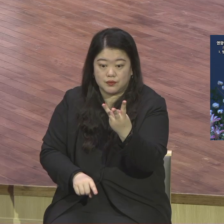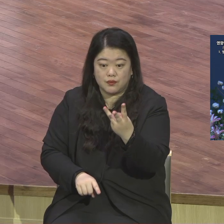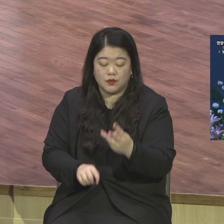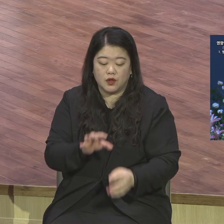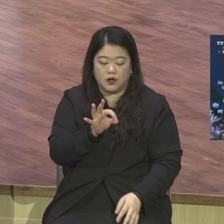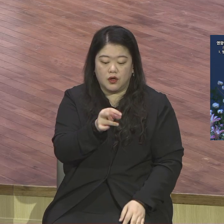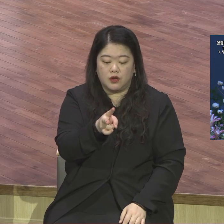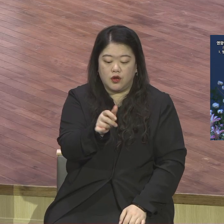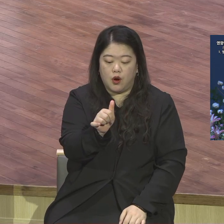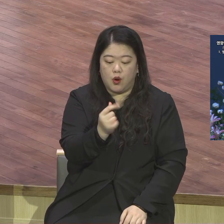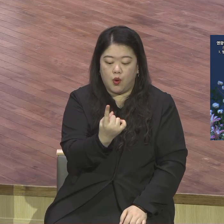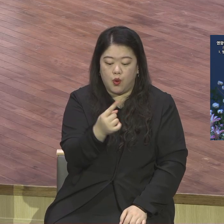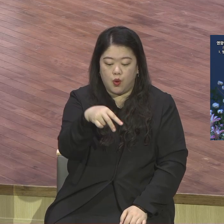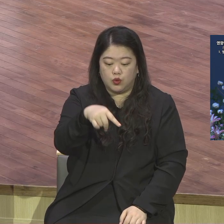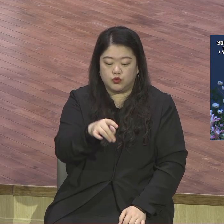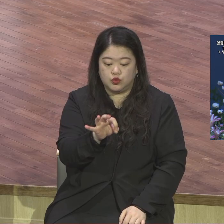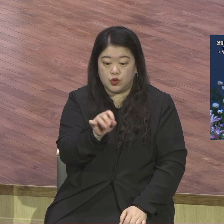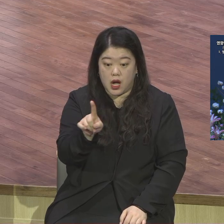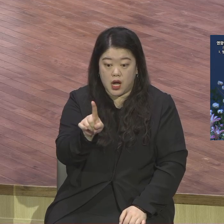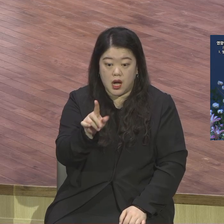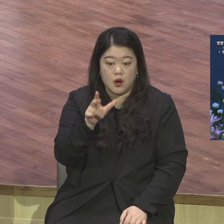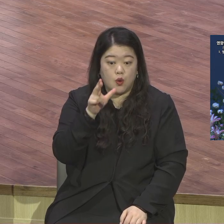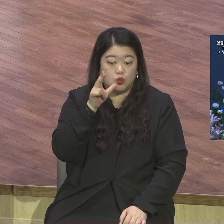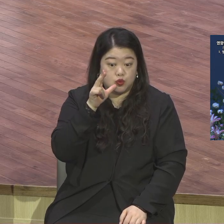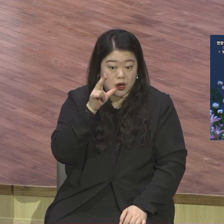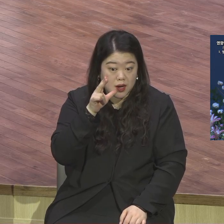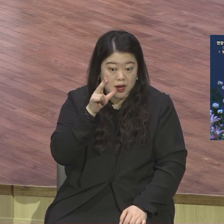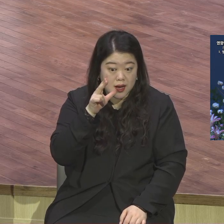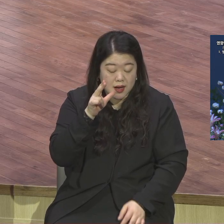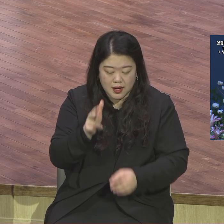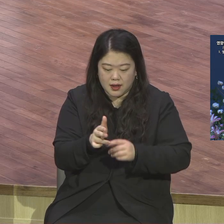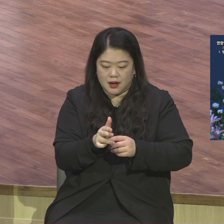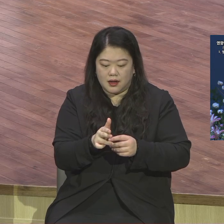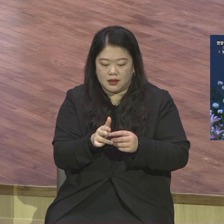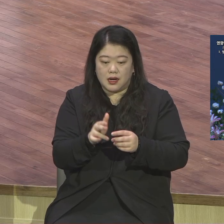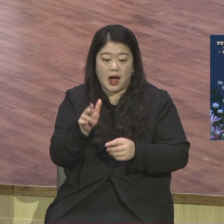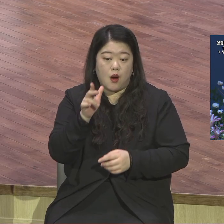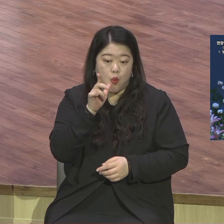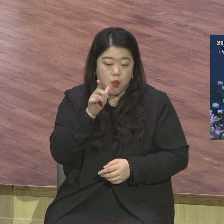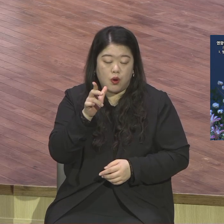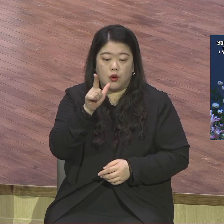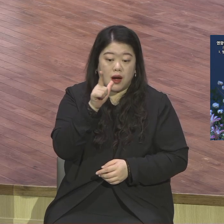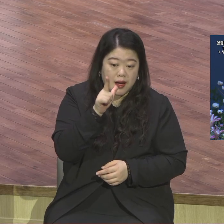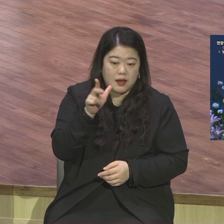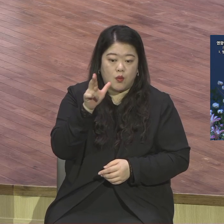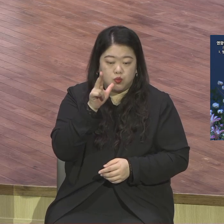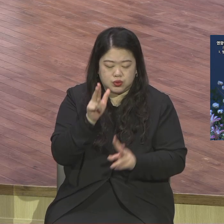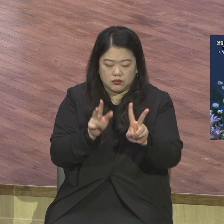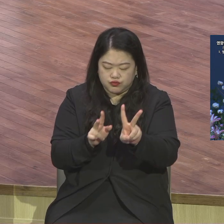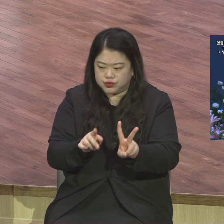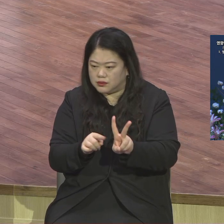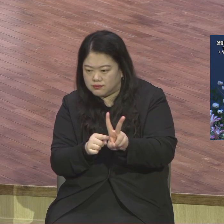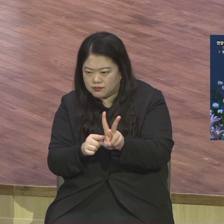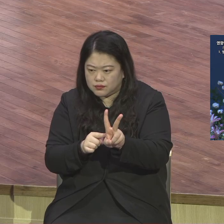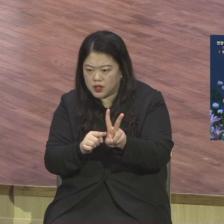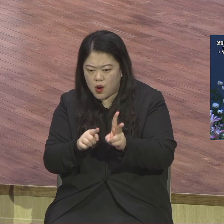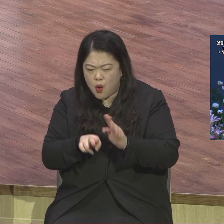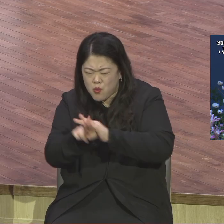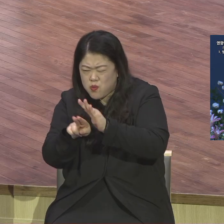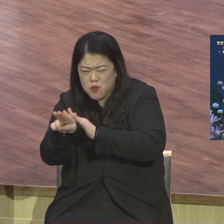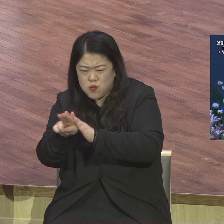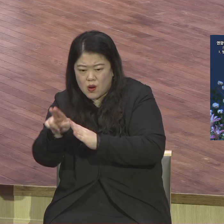보낸 간첩 이 정탐꾼들을 가나안 왕이 잡으러 왔을 때 숨겨주고